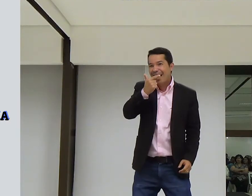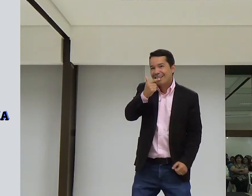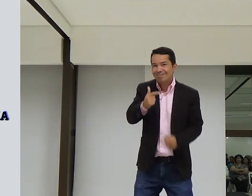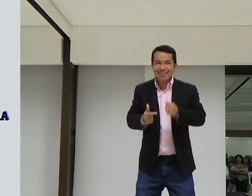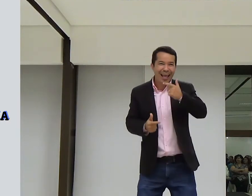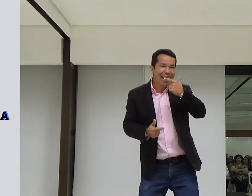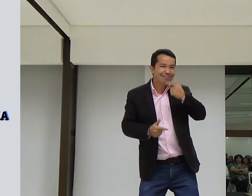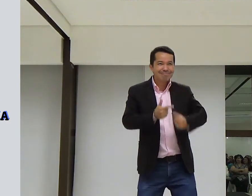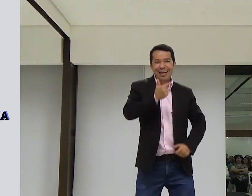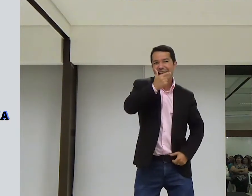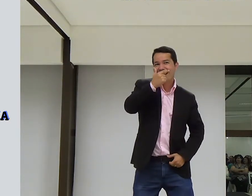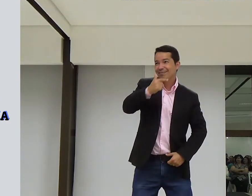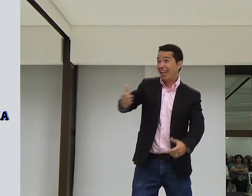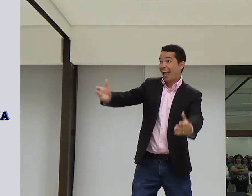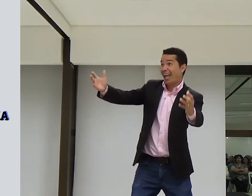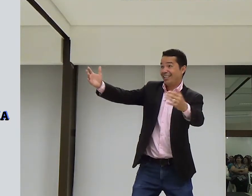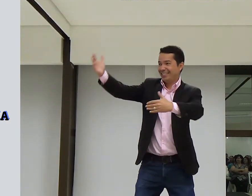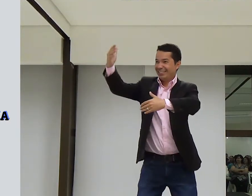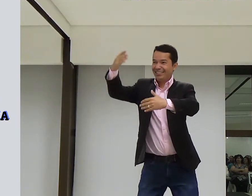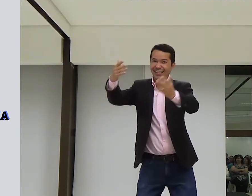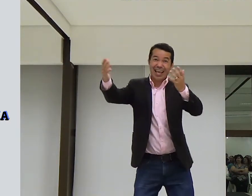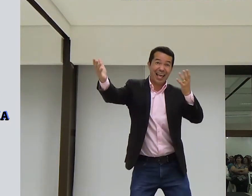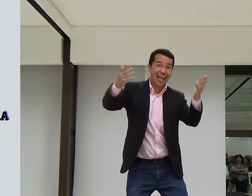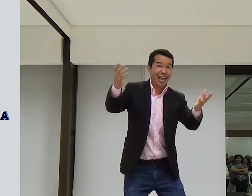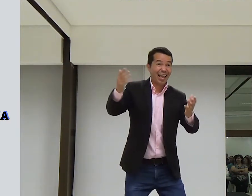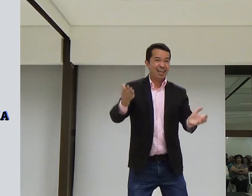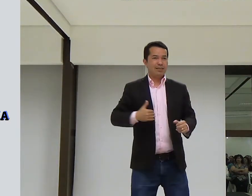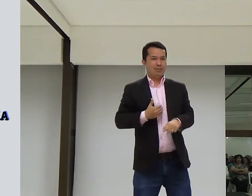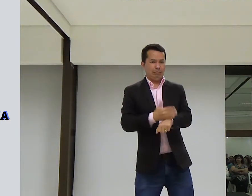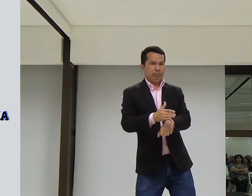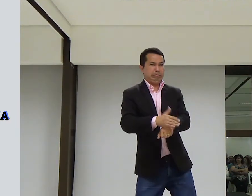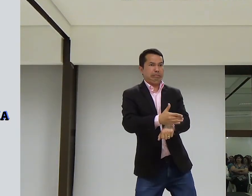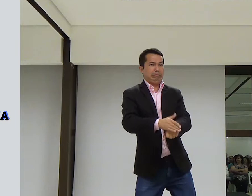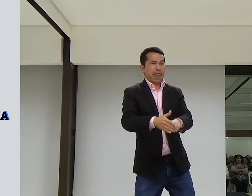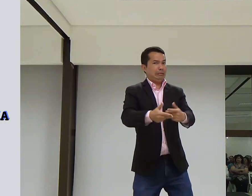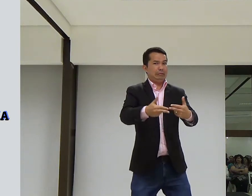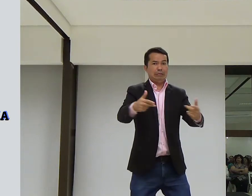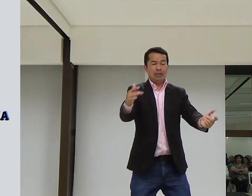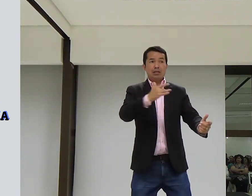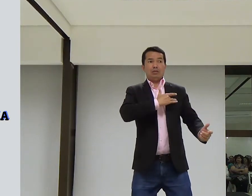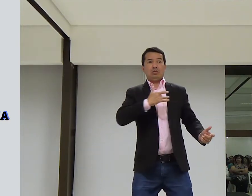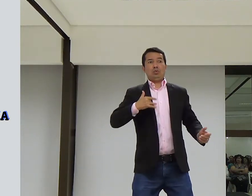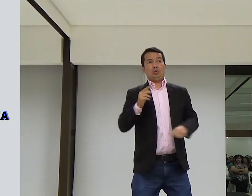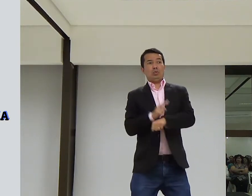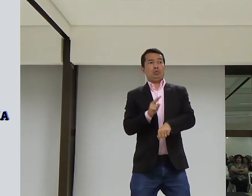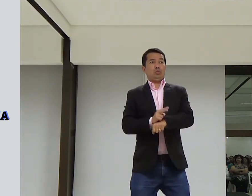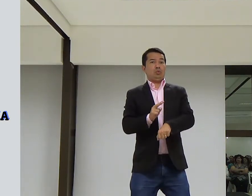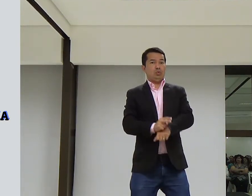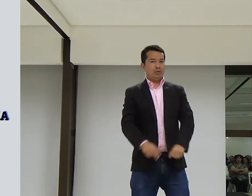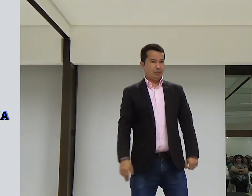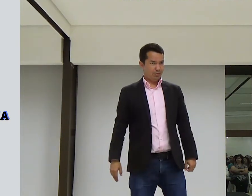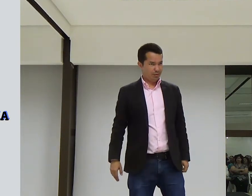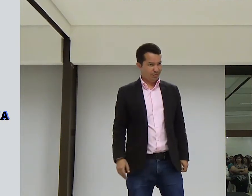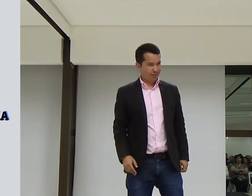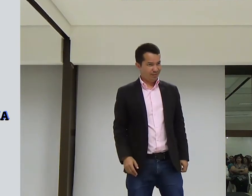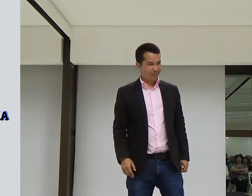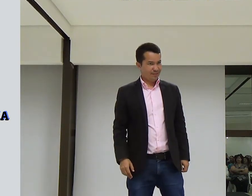vovô sorri, vovô é alegre, vovô é agradável, ele tem cuidado